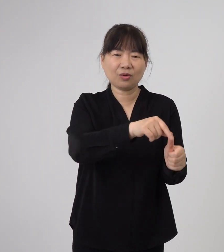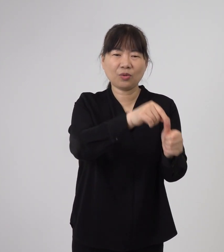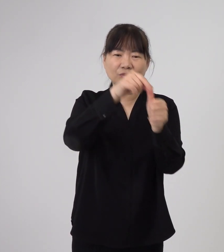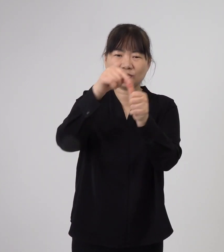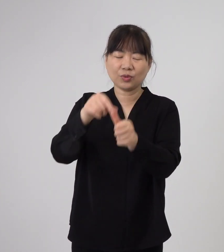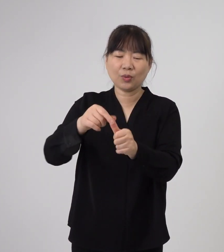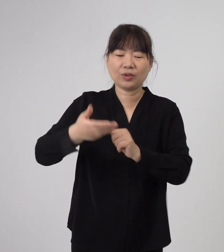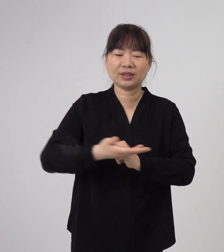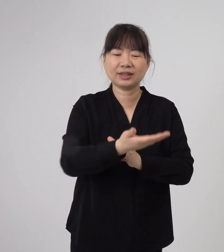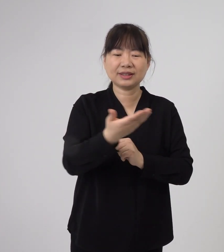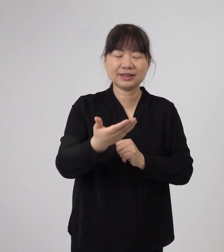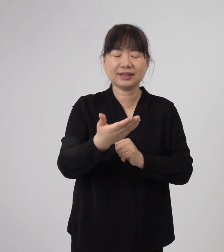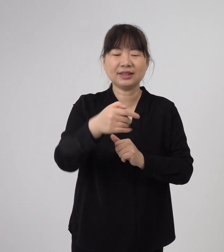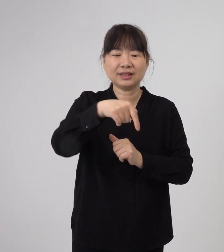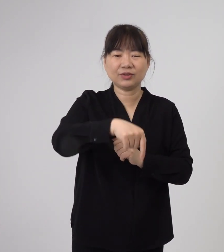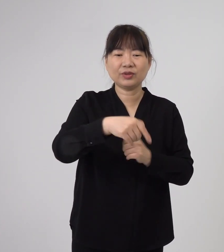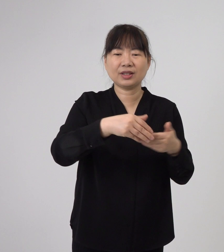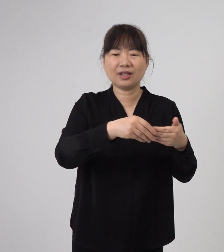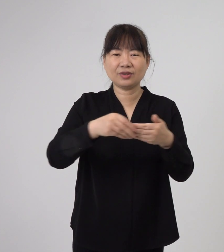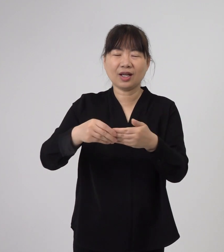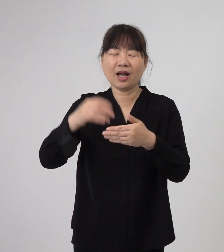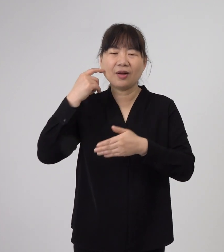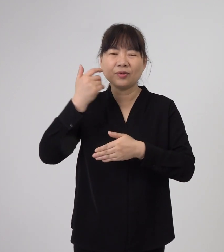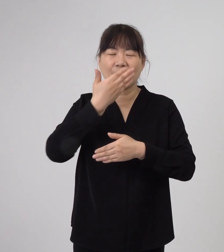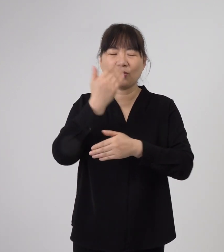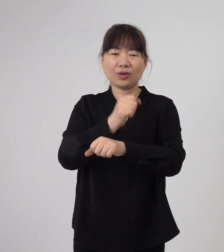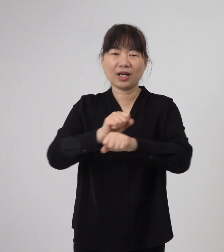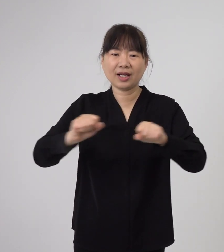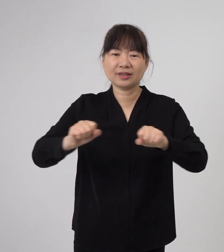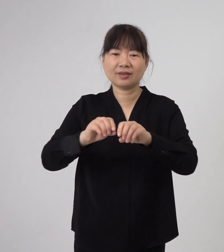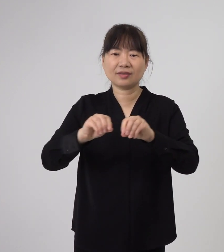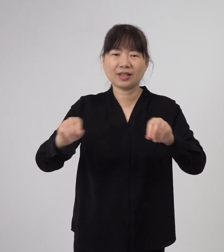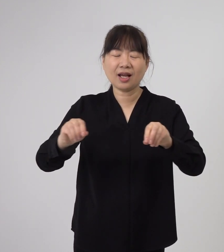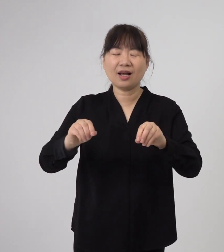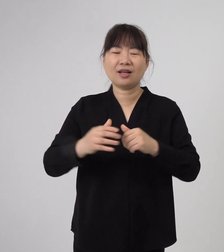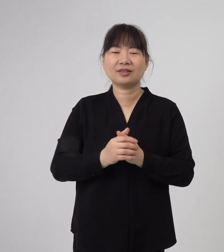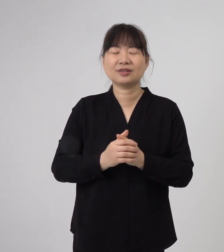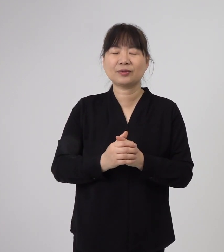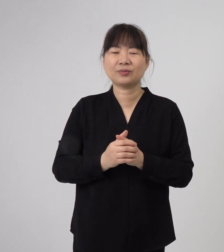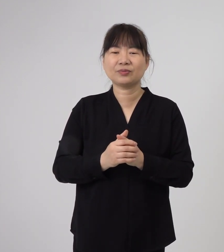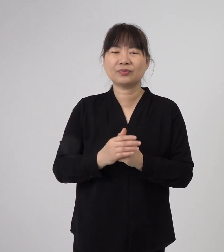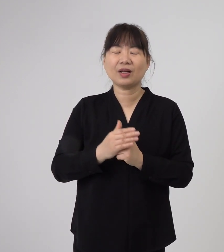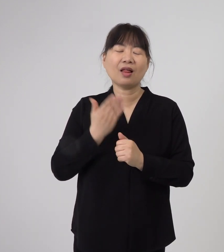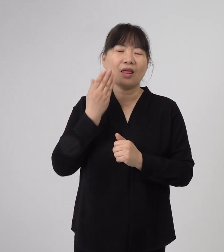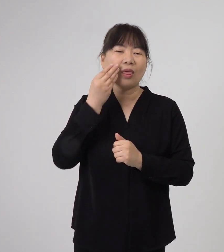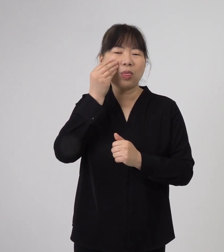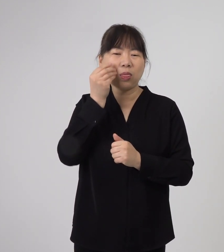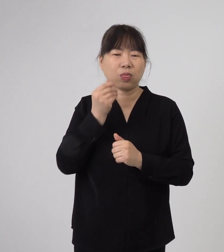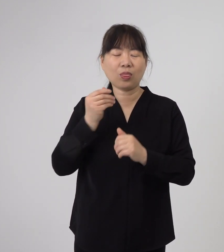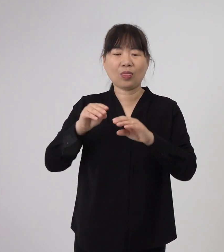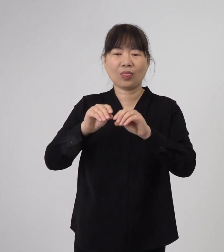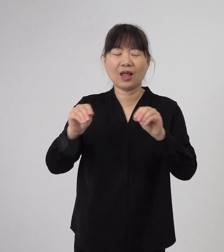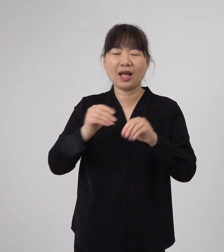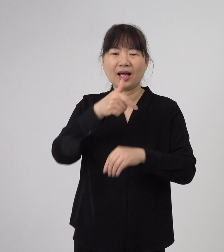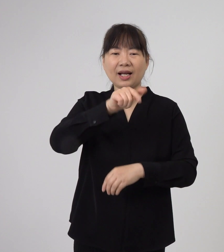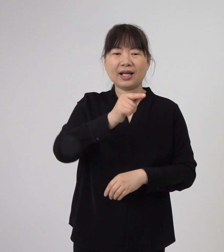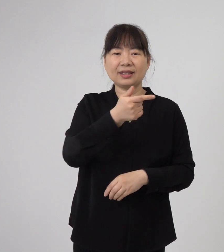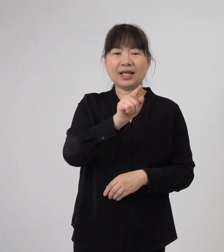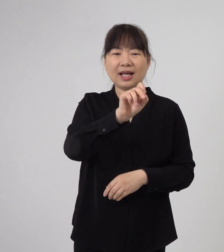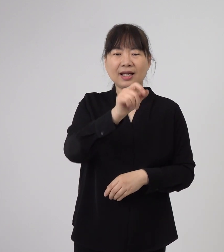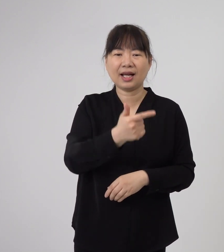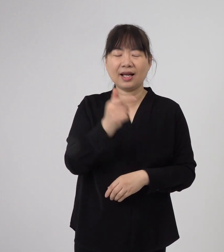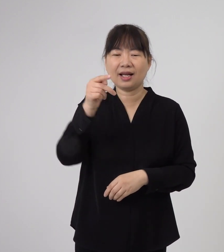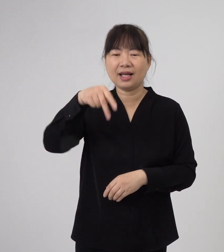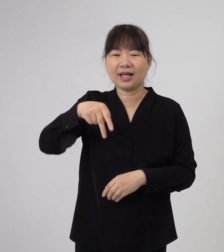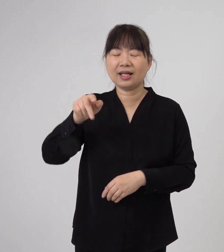건져내고 그들을 그 땅에서 인도하여 아름답고 광대한 땅, 젖과 꿀이 흐르는 땅, 곧 가나안 족속, 헷 족속,